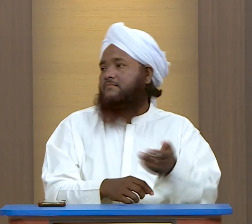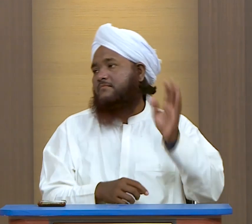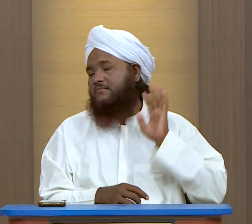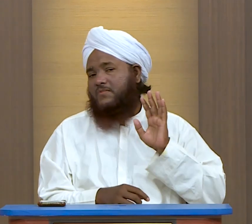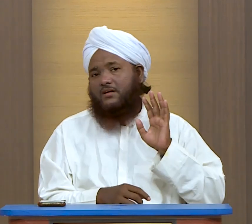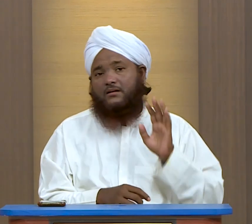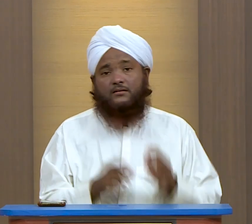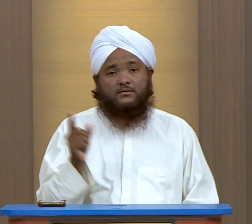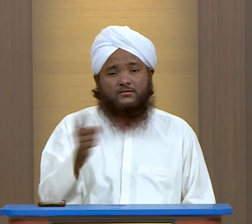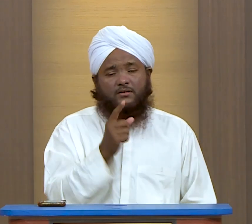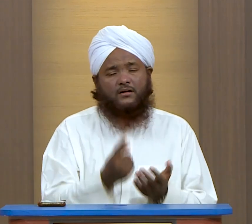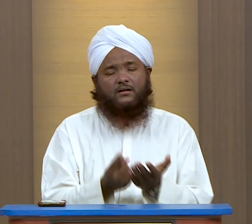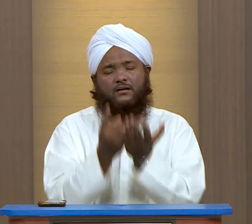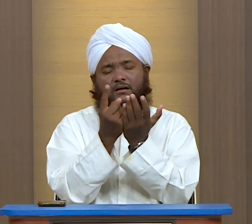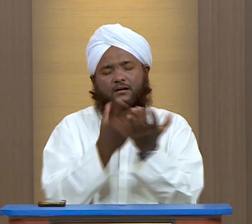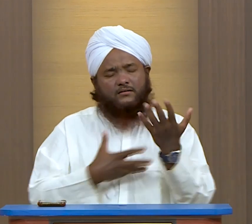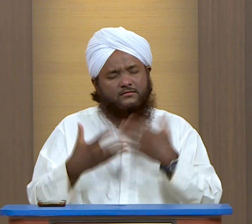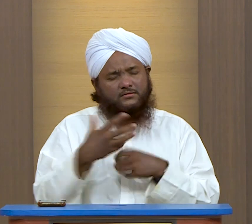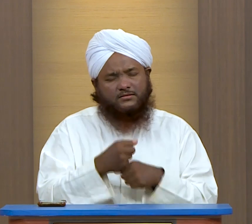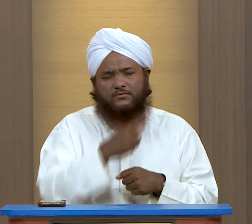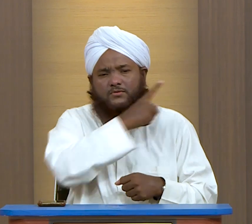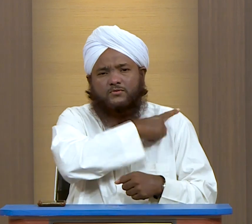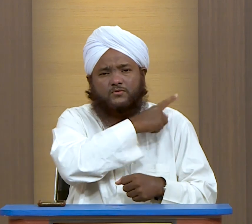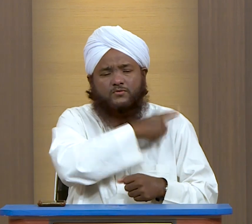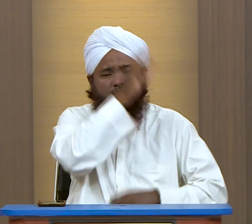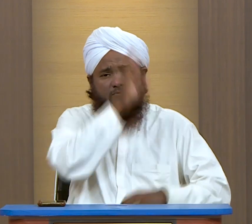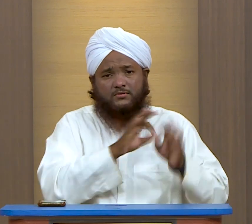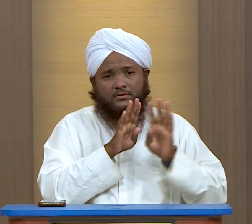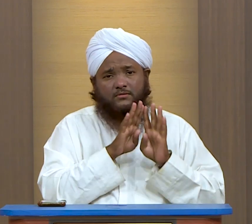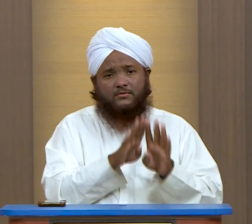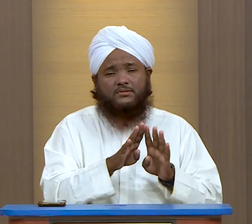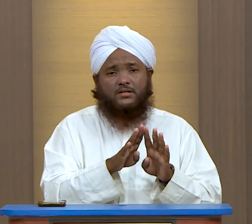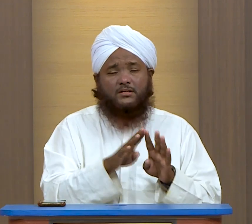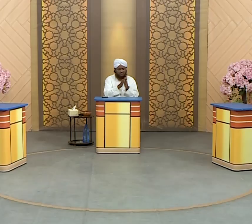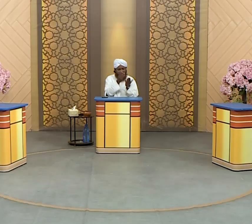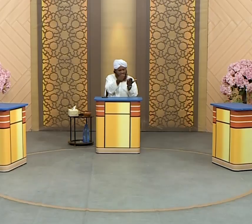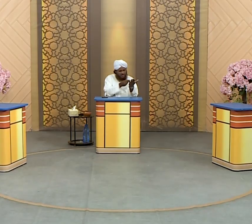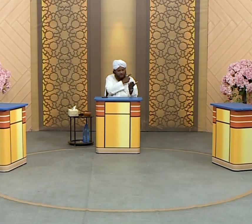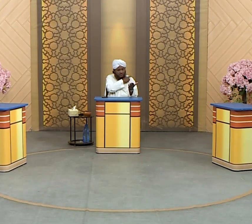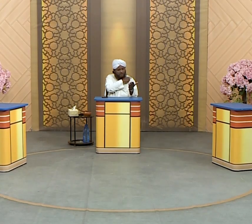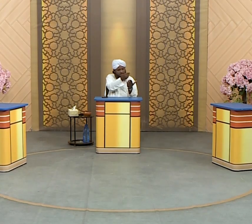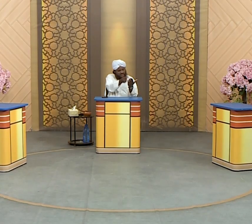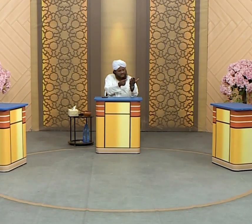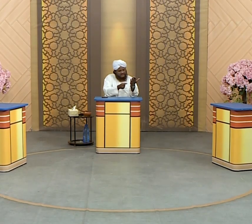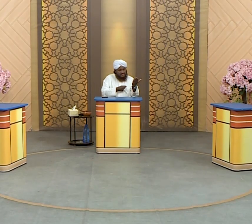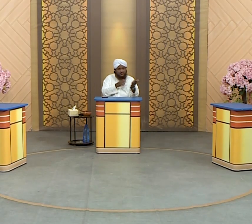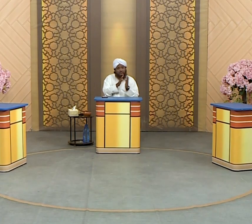ہائے نافرمانیاں، بدکاریاں، بے باکیاں، آہ نامے میں گناہوں کی بڑی بھرمار